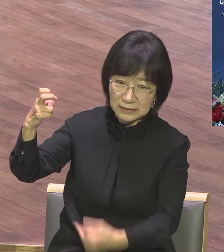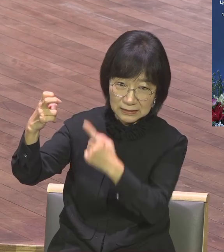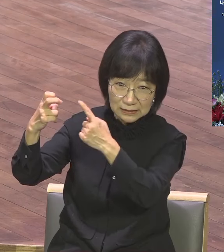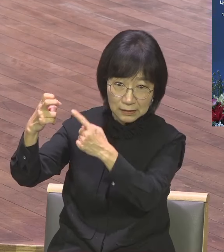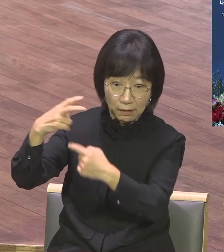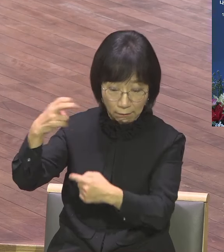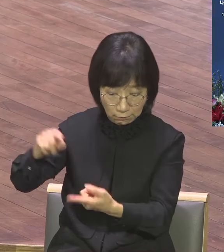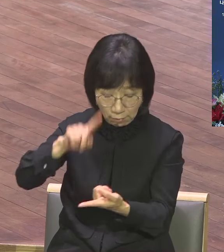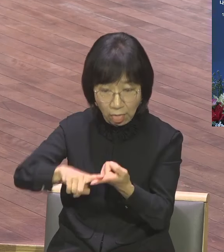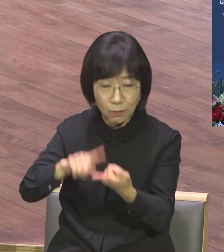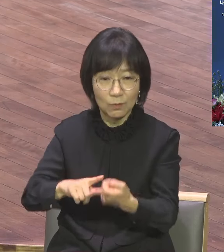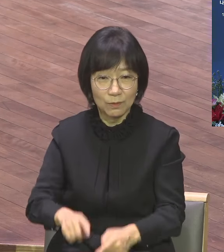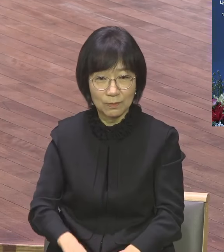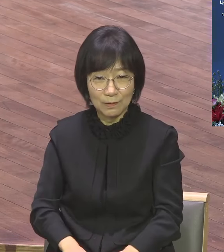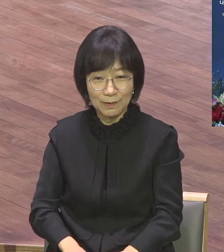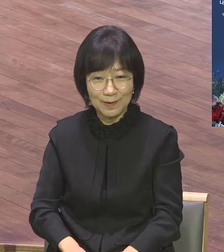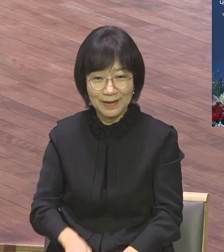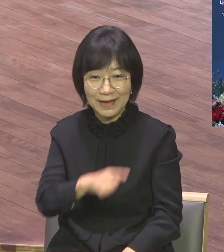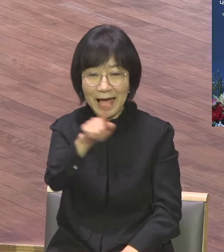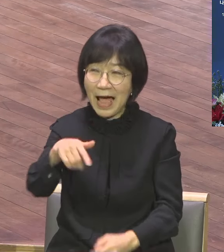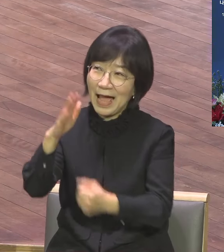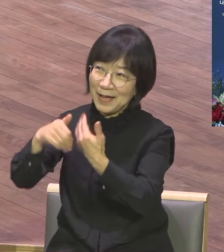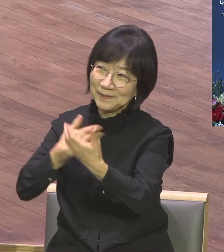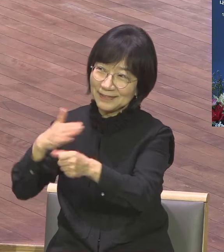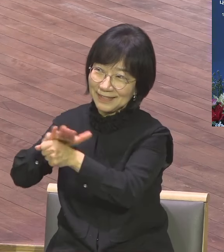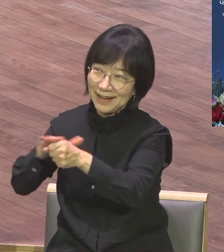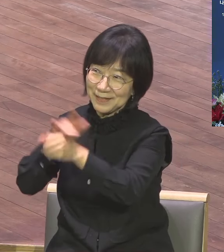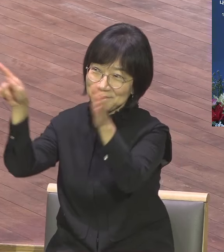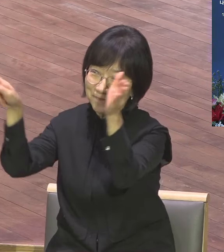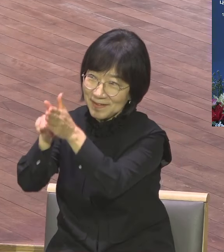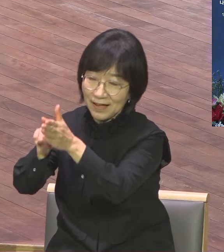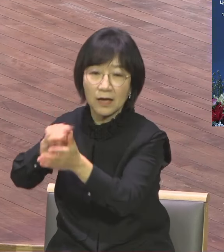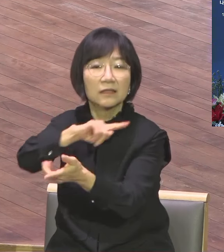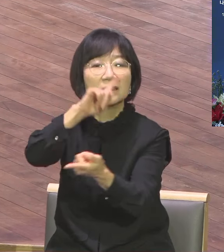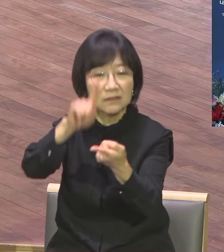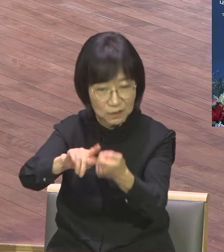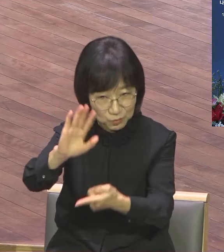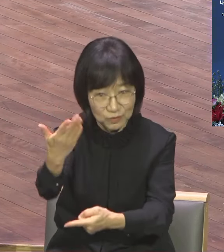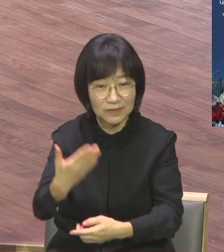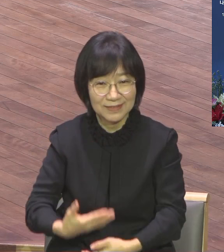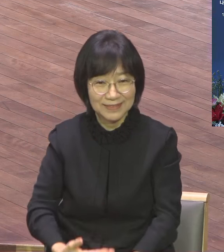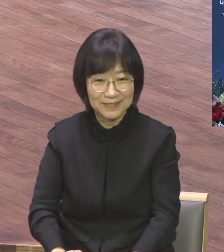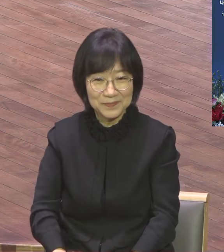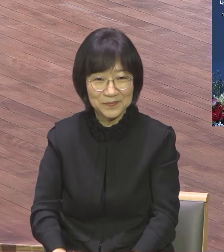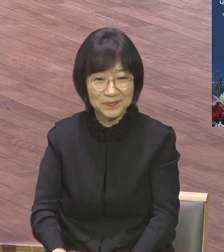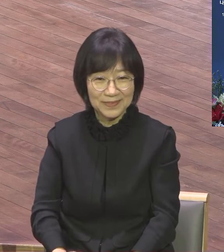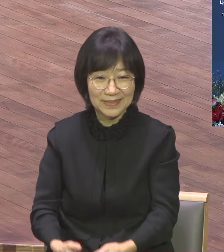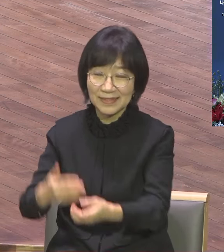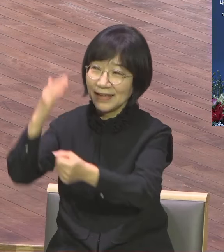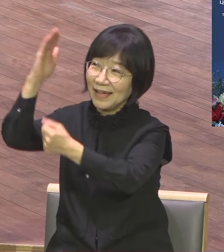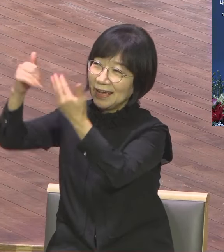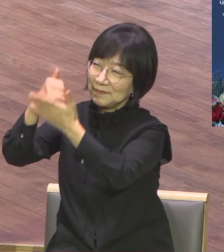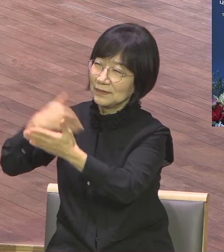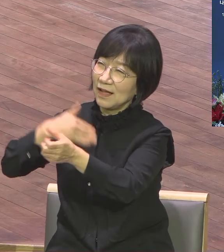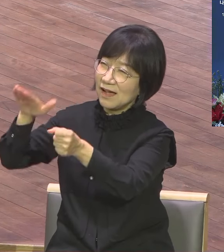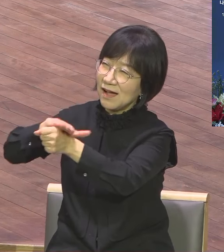하나님 나를 사랑할 것이다, 믿음대로 성령 역사하고. 아멘. 하나님이 나를 이렇게